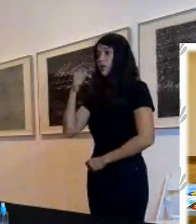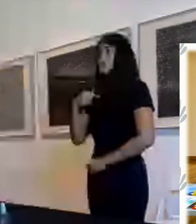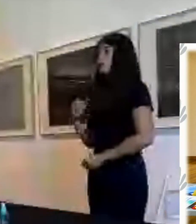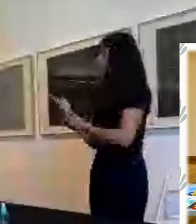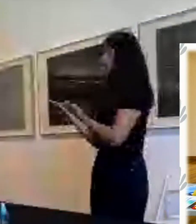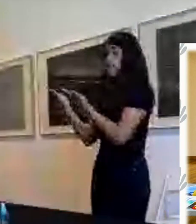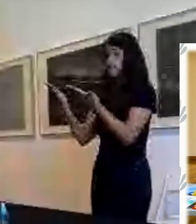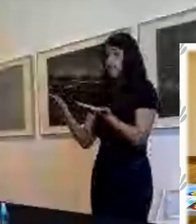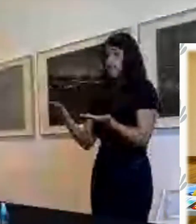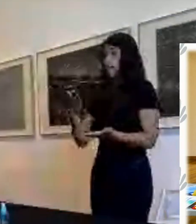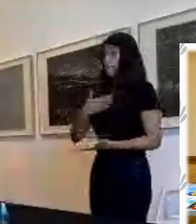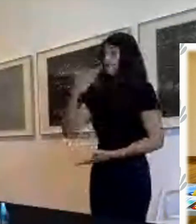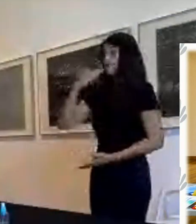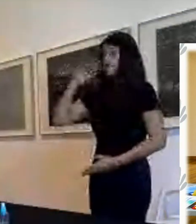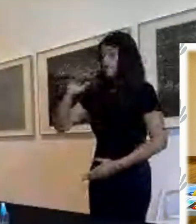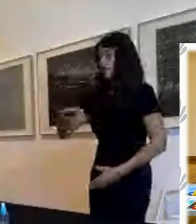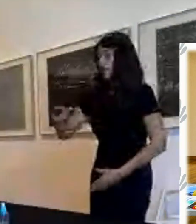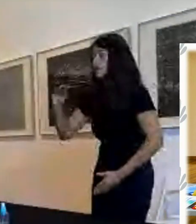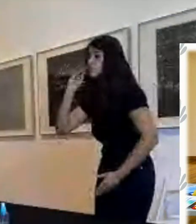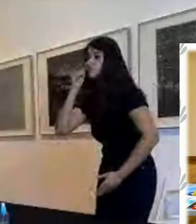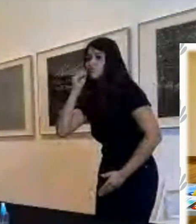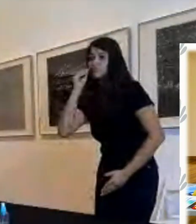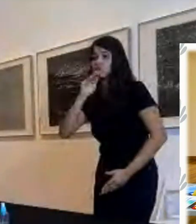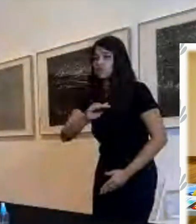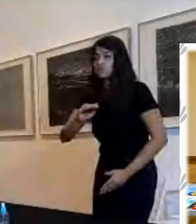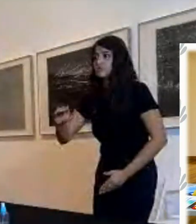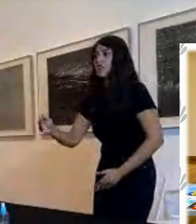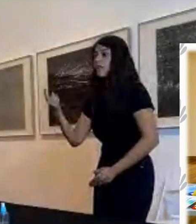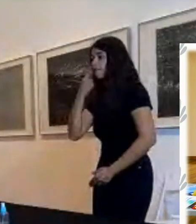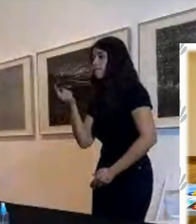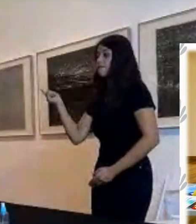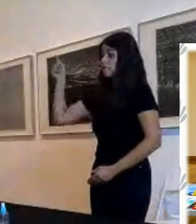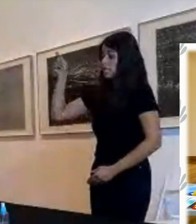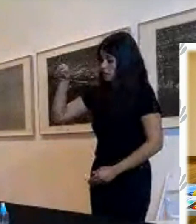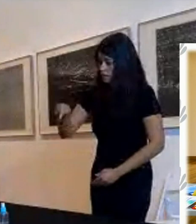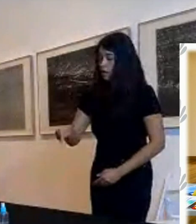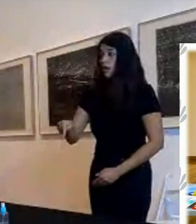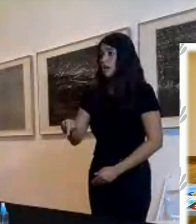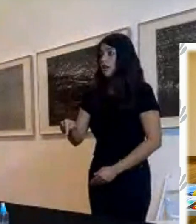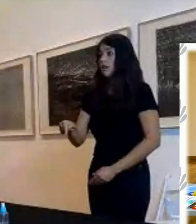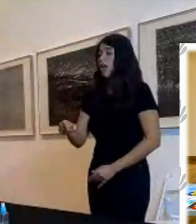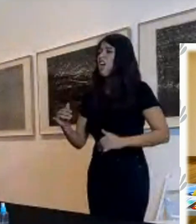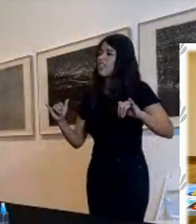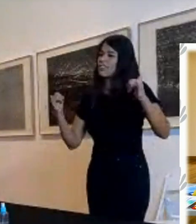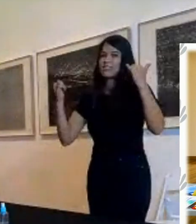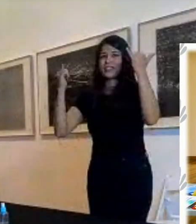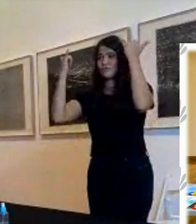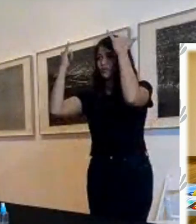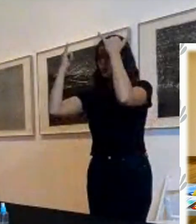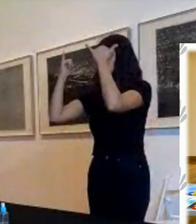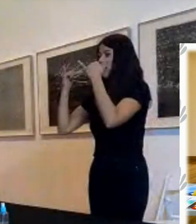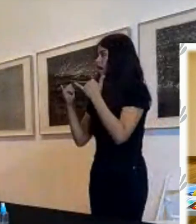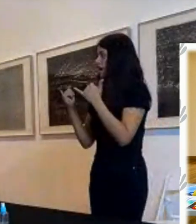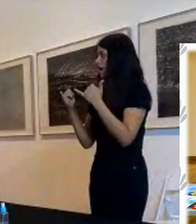mis nietos a que vinieran a ver al museo, a que vinieran a disfrutar de, la, de